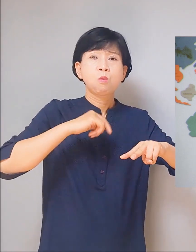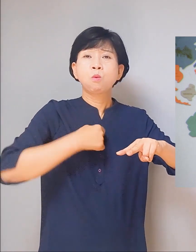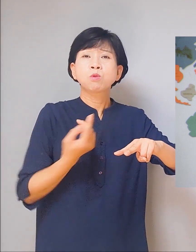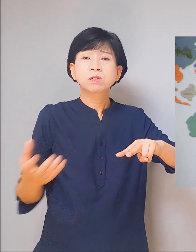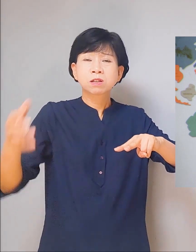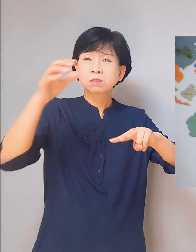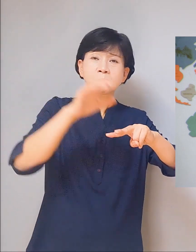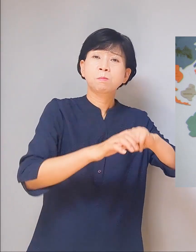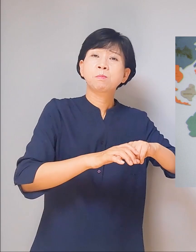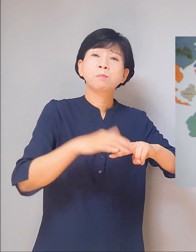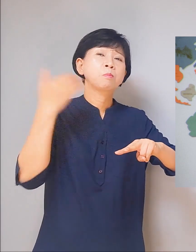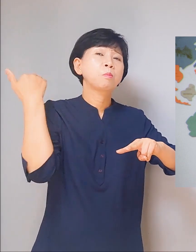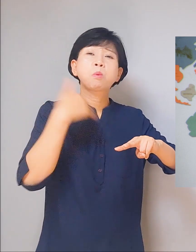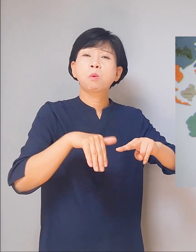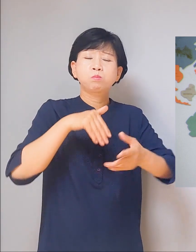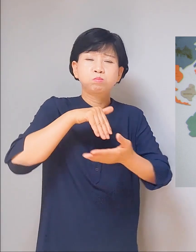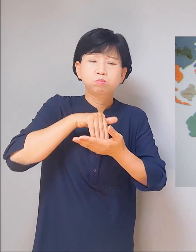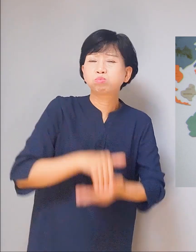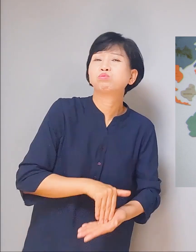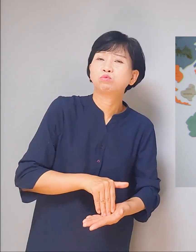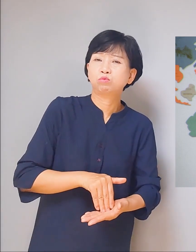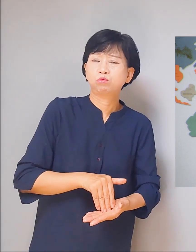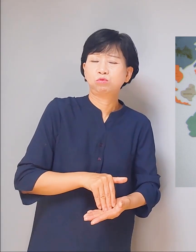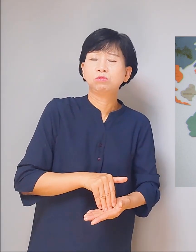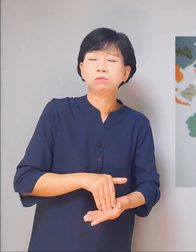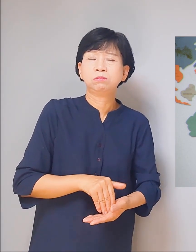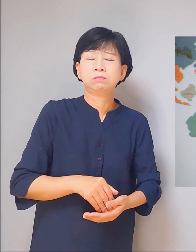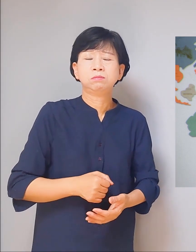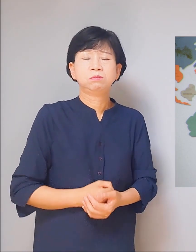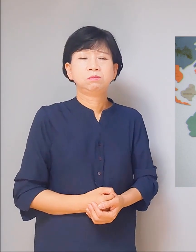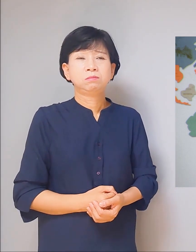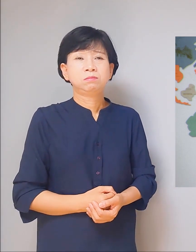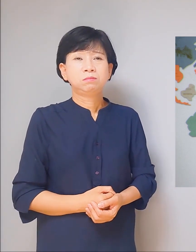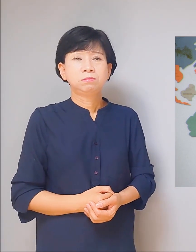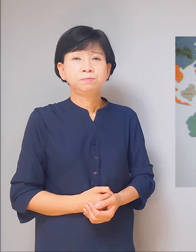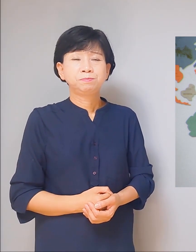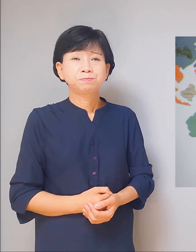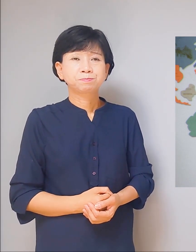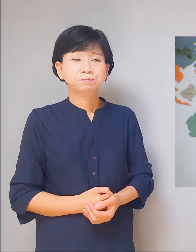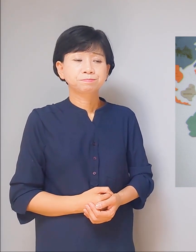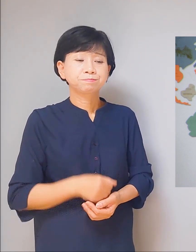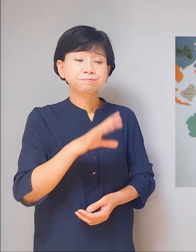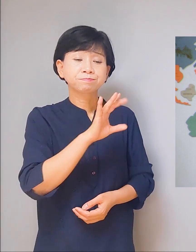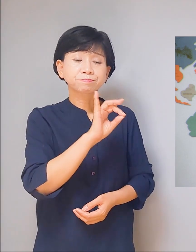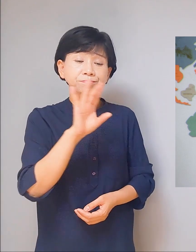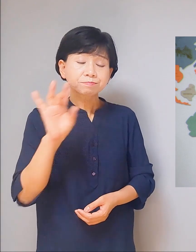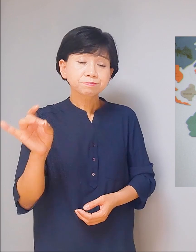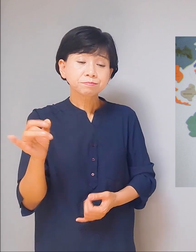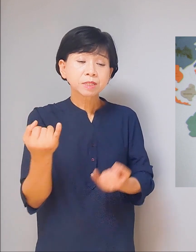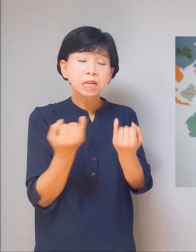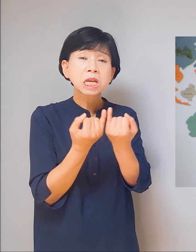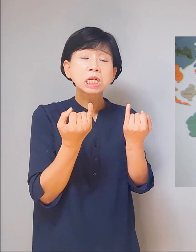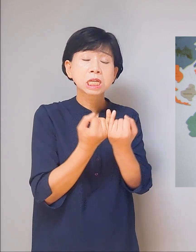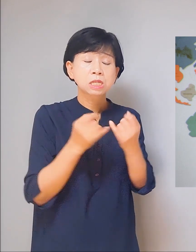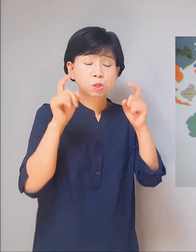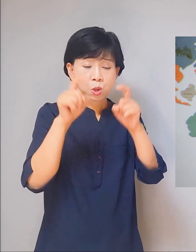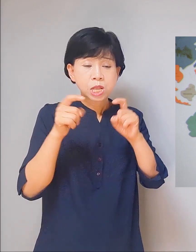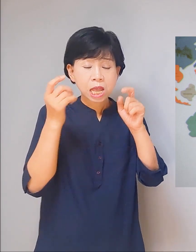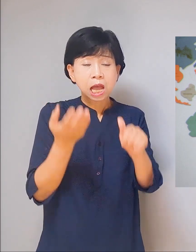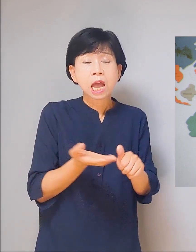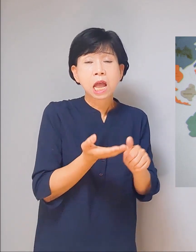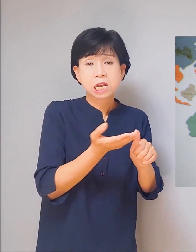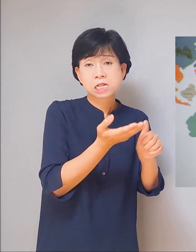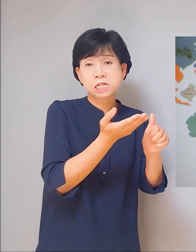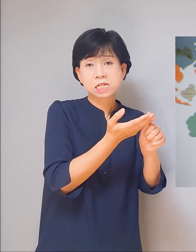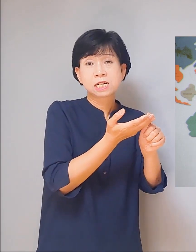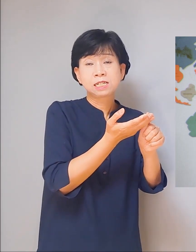없어요. 그때 당시에 또 여자들도 양떼를 치곤 했기 때문에 시간 약속해서 이게 오는 것도